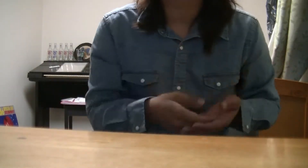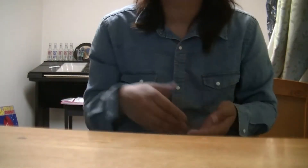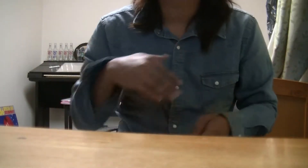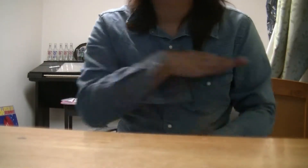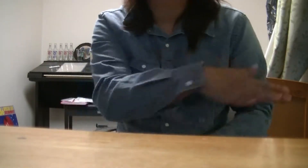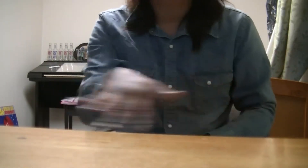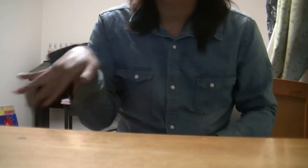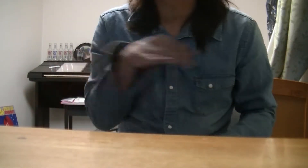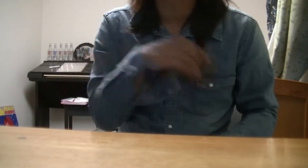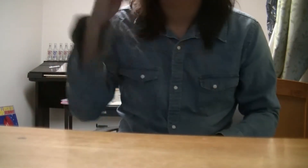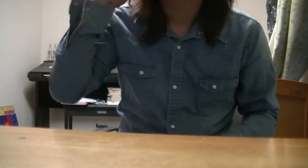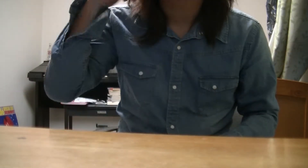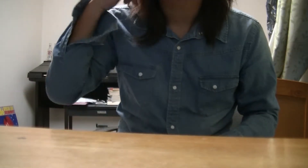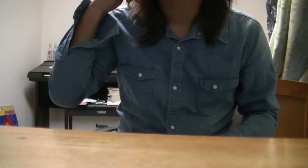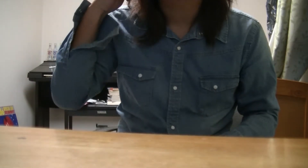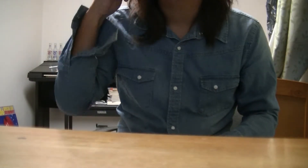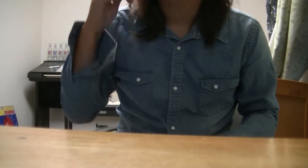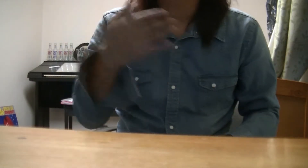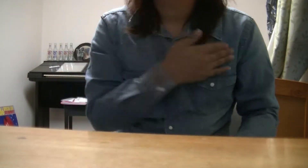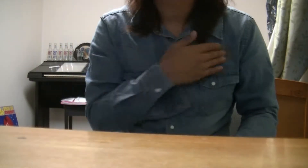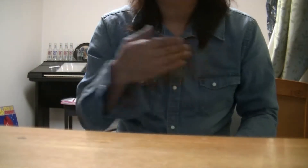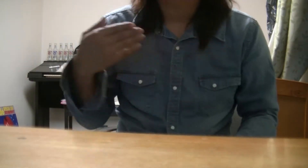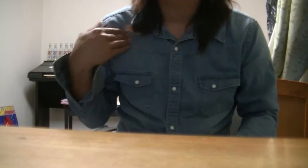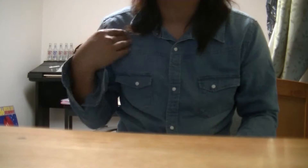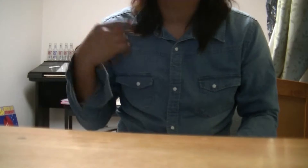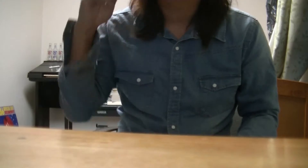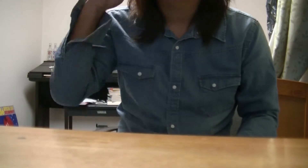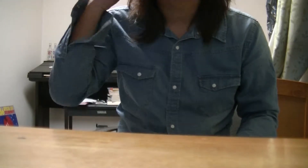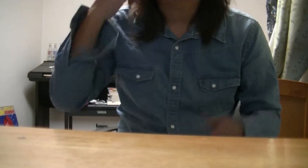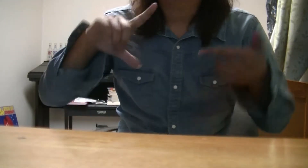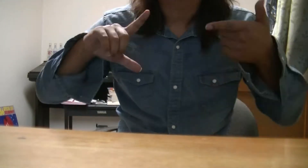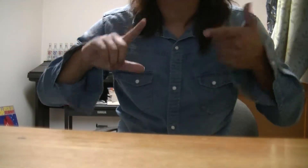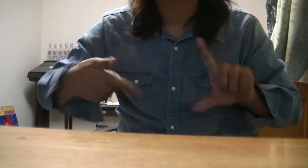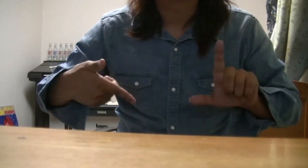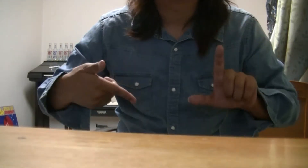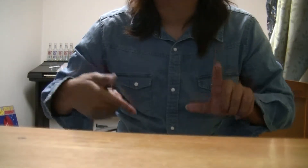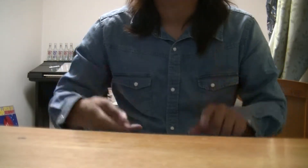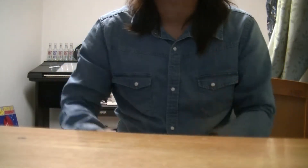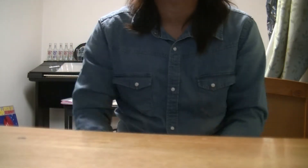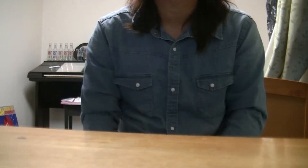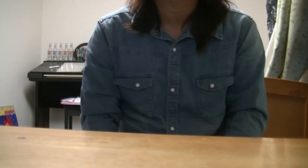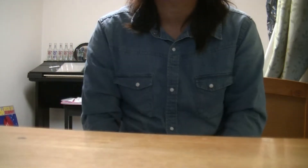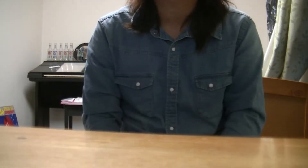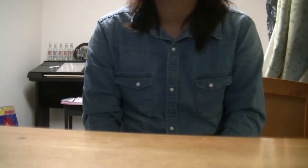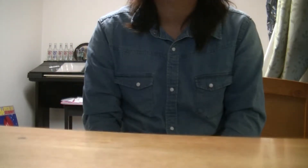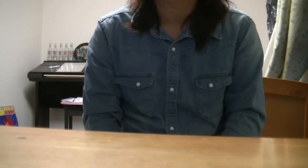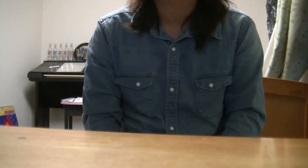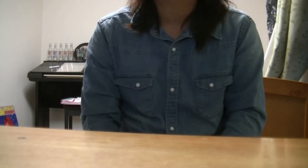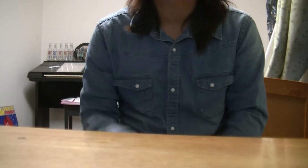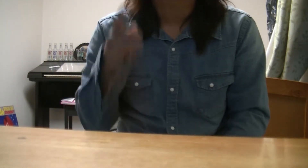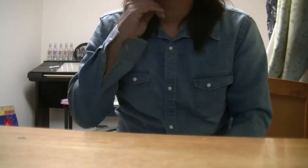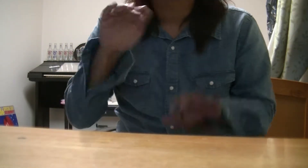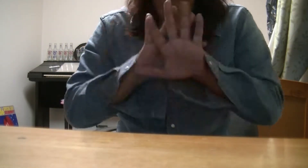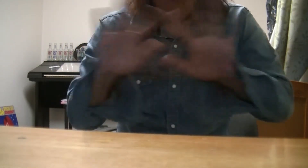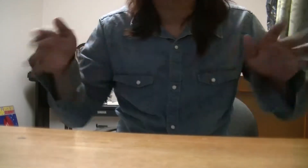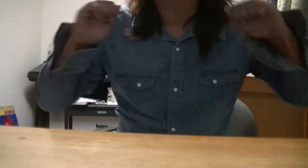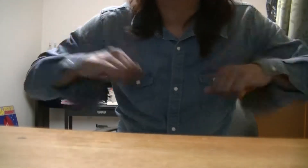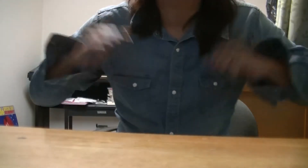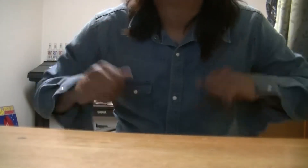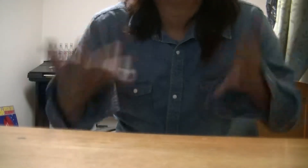えることはできるかどうかを考えることじゃない。 チャレンジしてっかって自分に